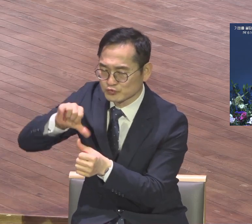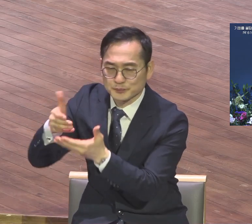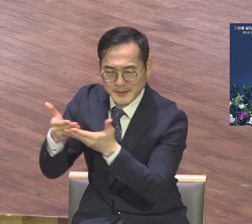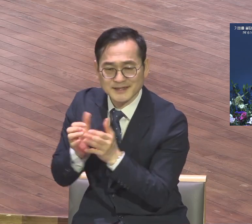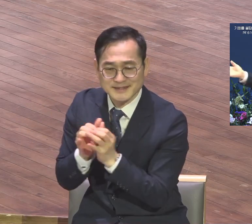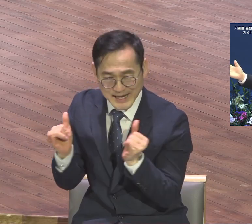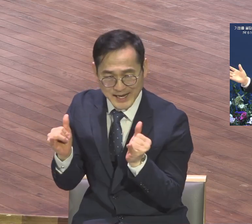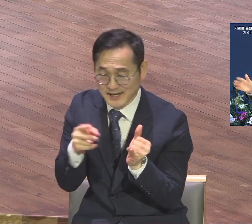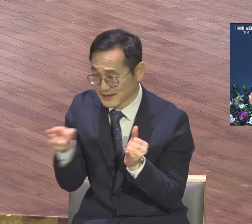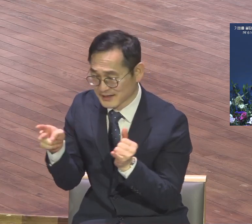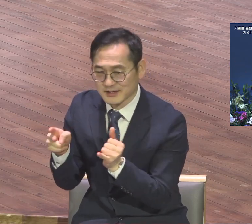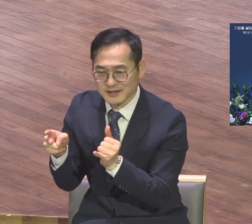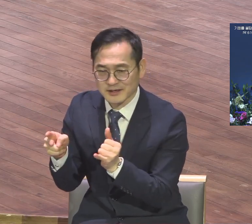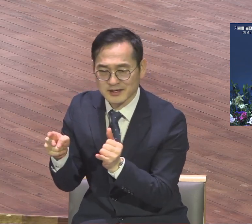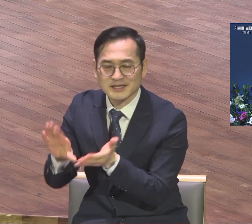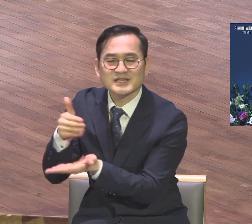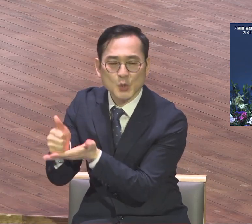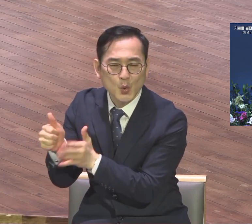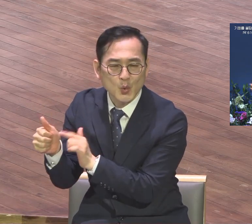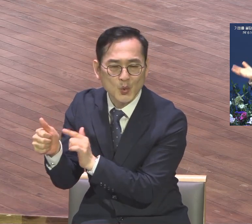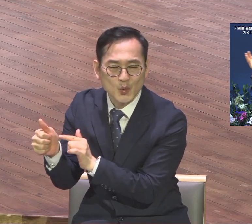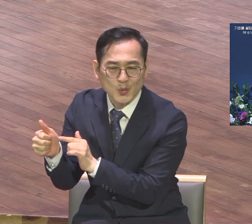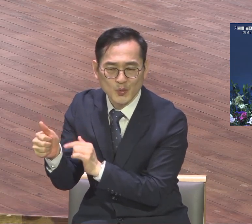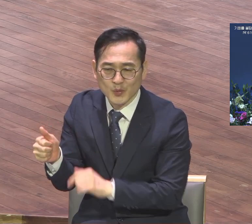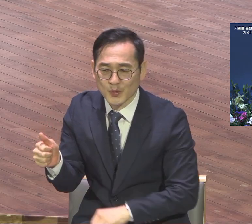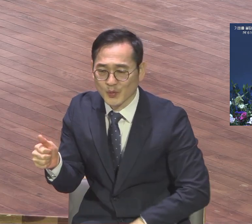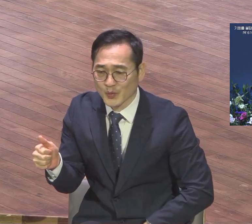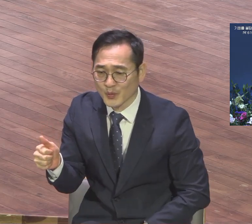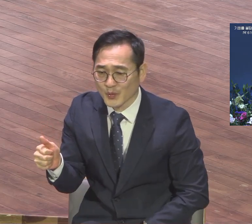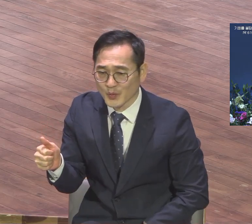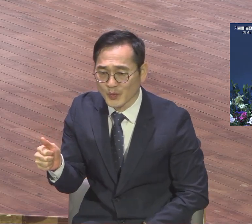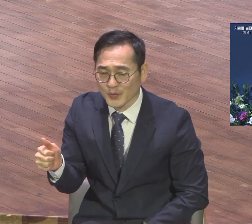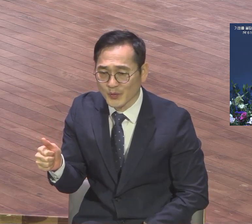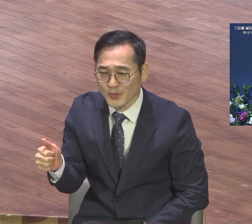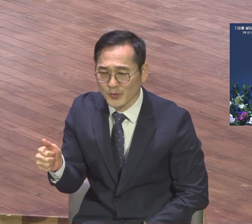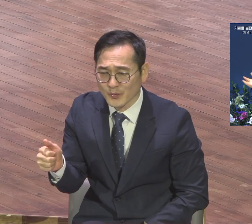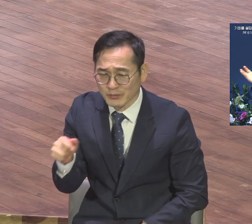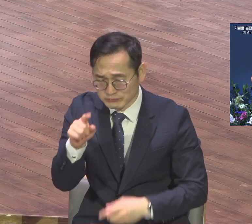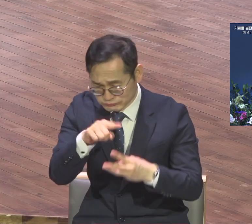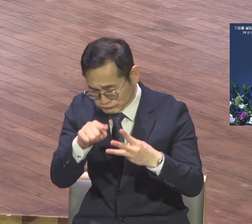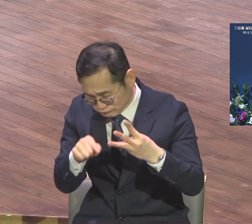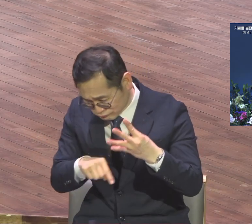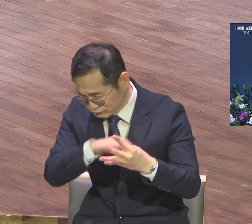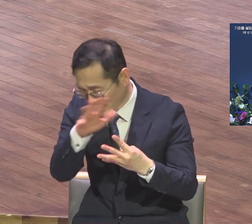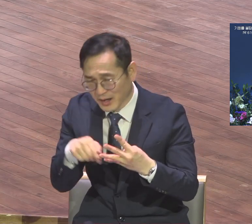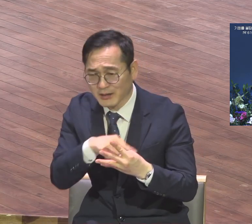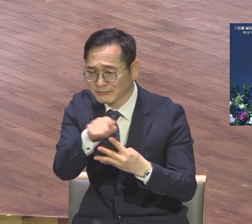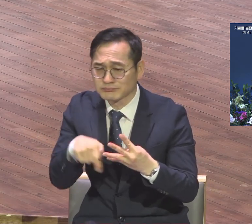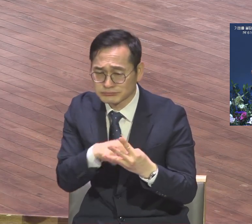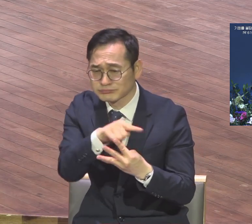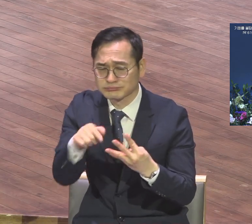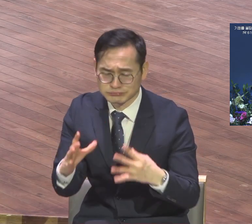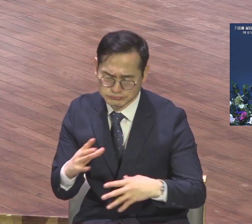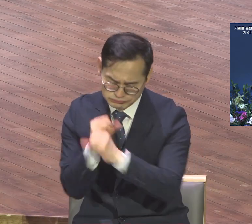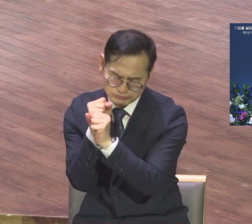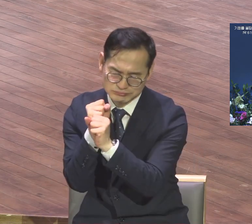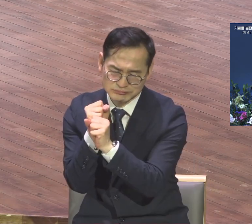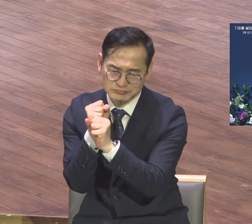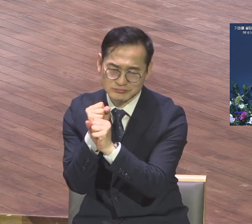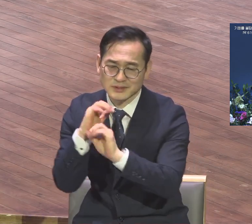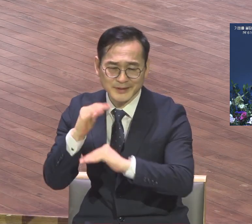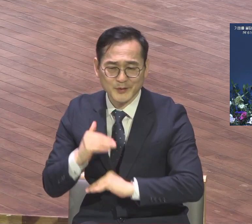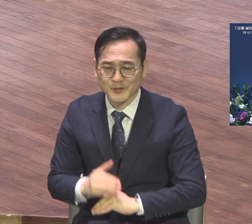해결하면 모든 문제 끝. 나머지 다 서론이야. 다 서론이에요 그거. 이 서론 가지고 다 시험 들고